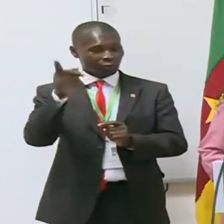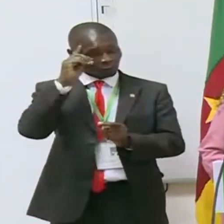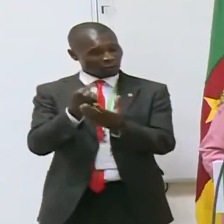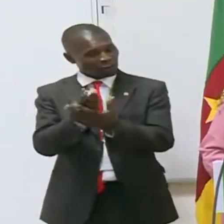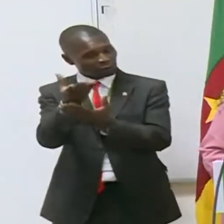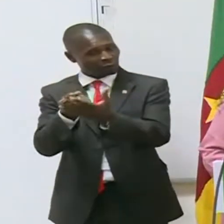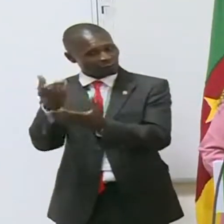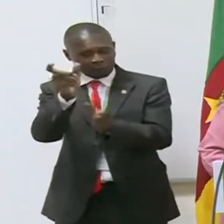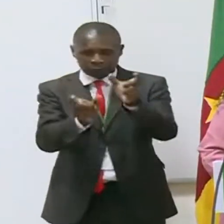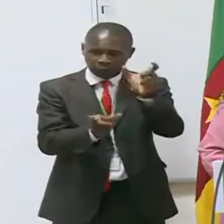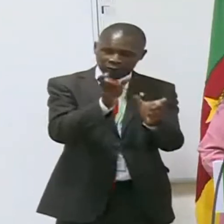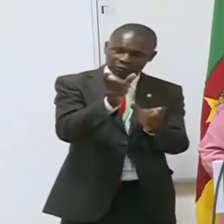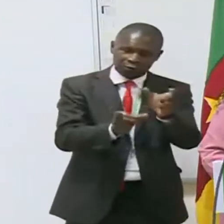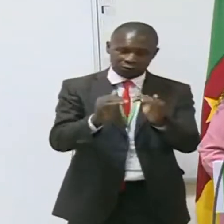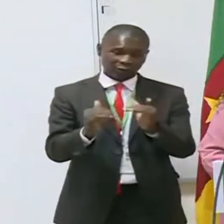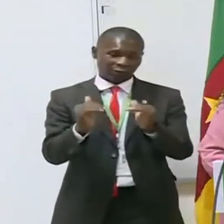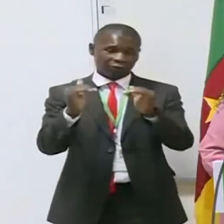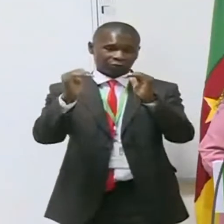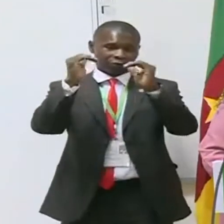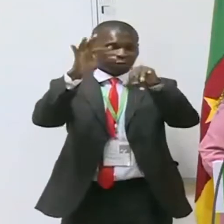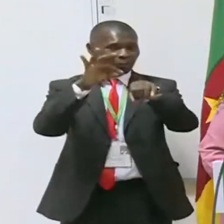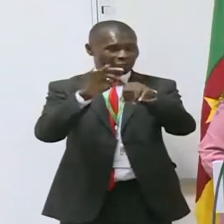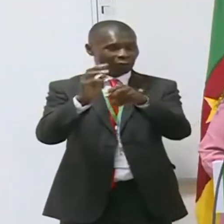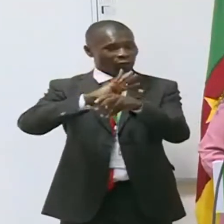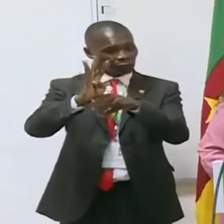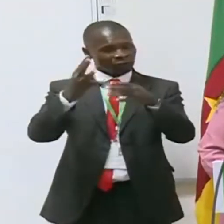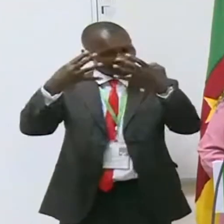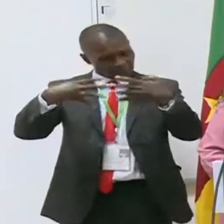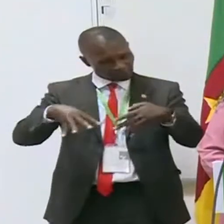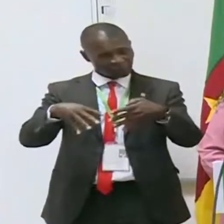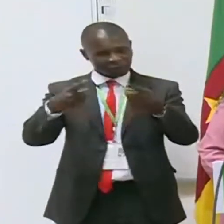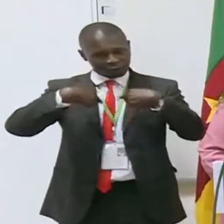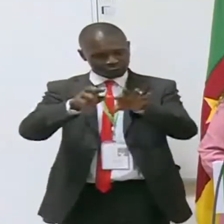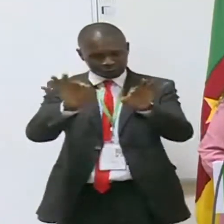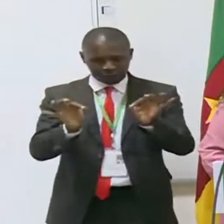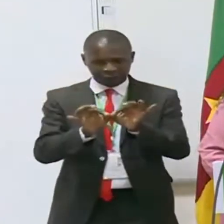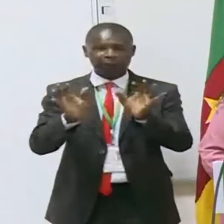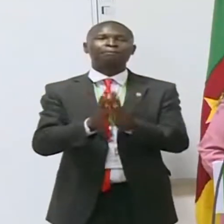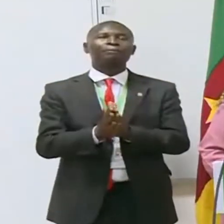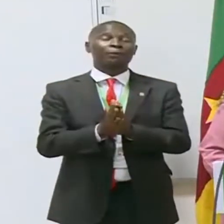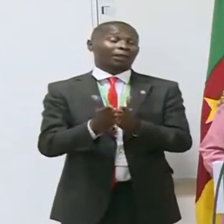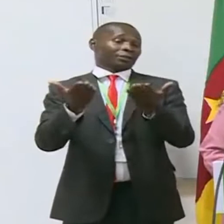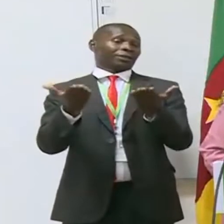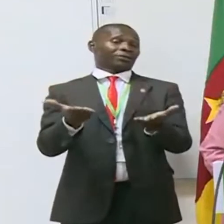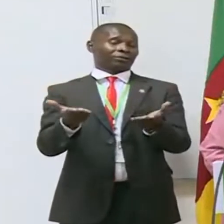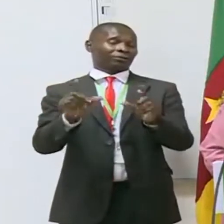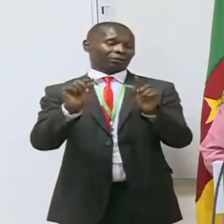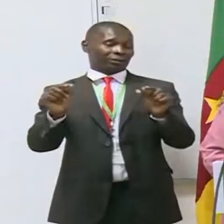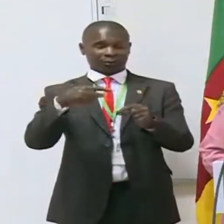quotidien pour informer la population sur l'évolution de la pandémie du COVID-19 dans notre